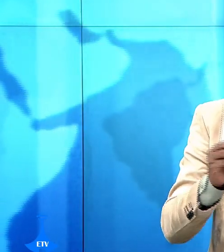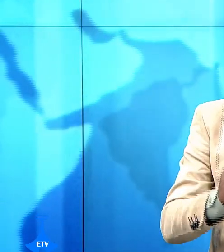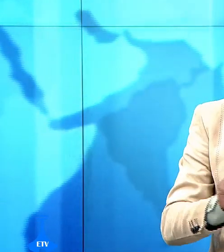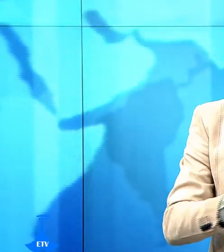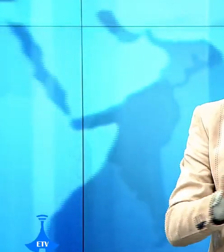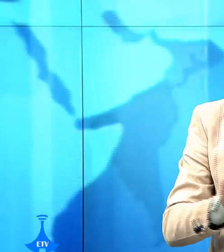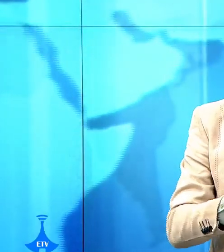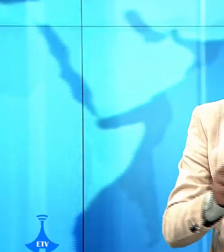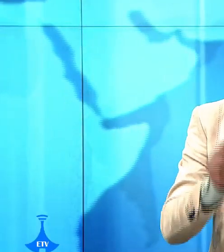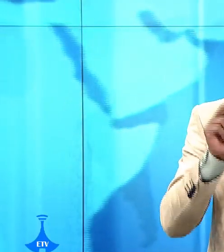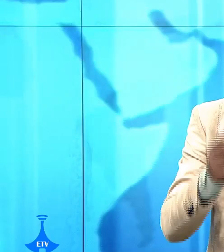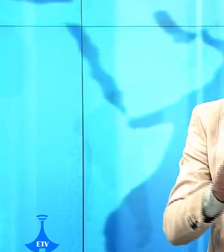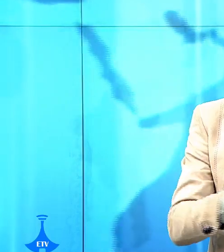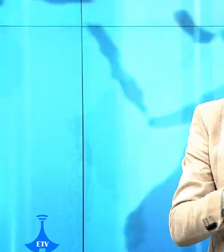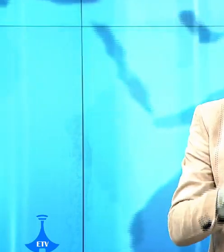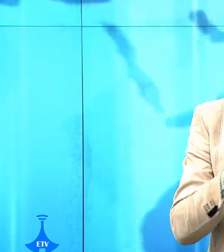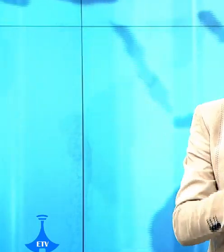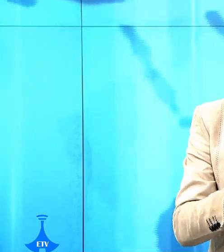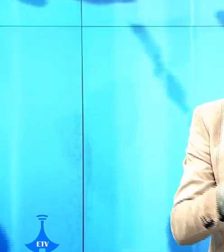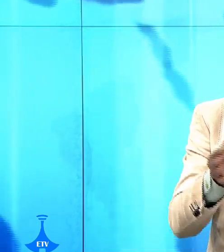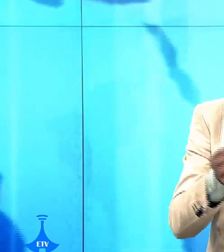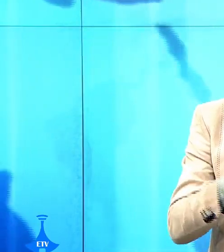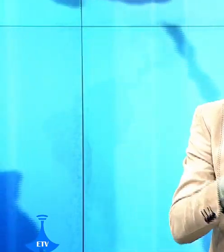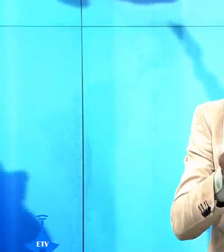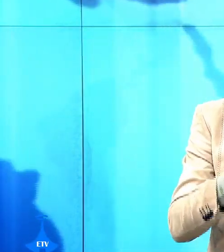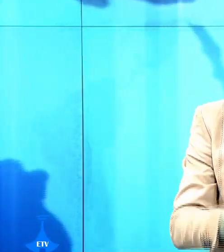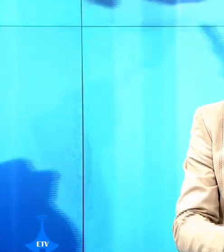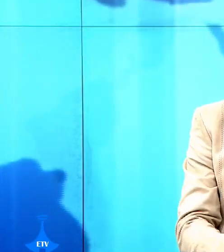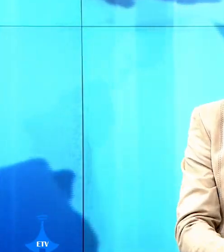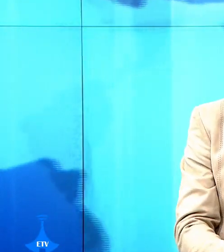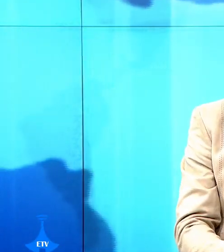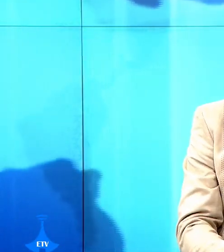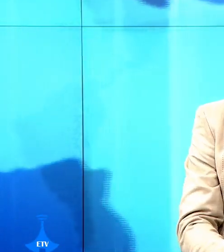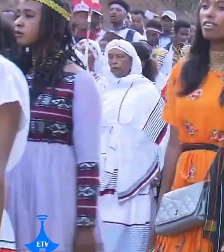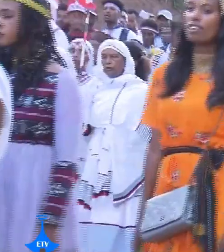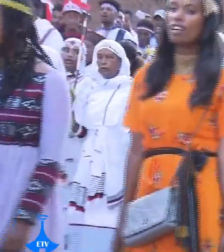በዓል ጨምሮ የብሔር ብሔረሰቦች በዓል ለማክበር እንደሚሰራ ተገልጿል።